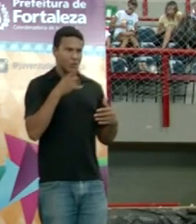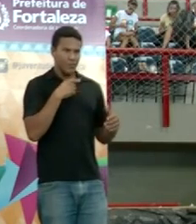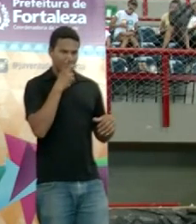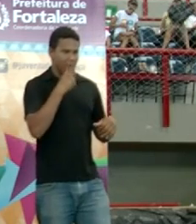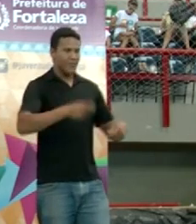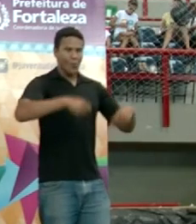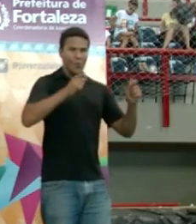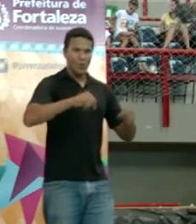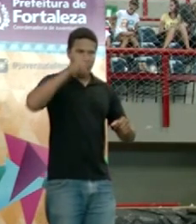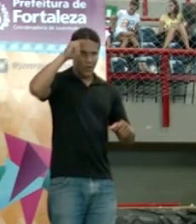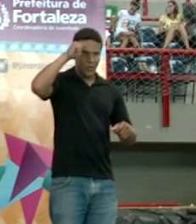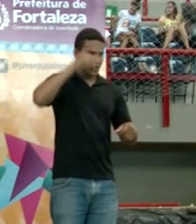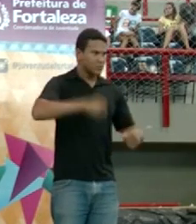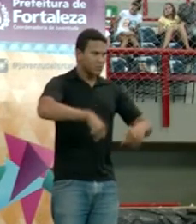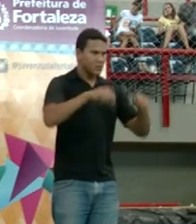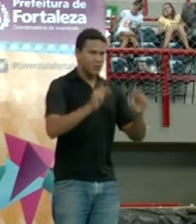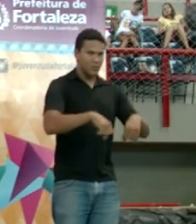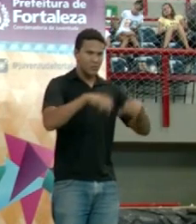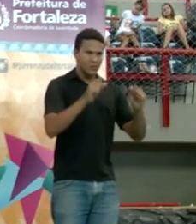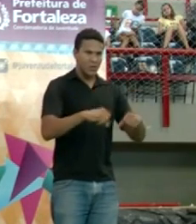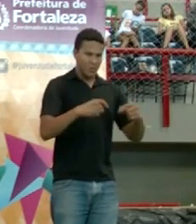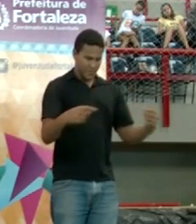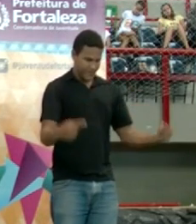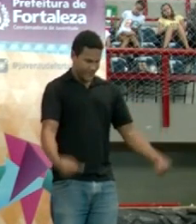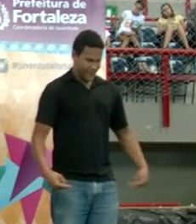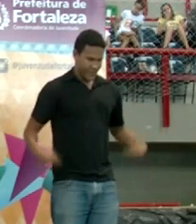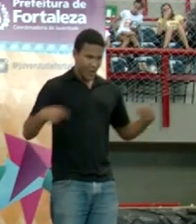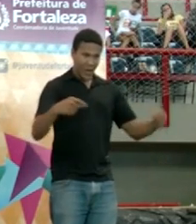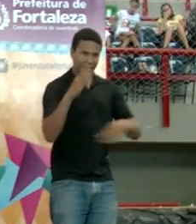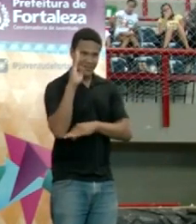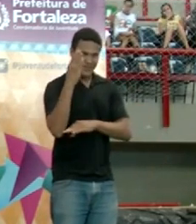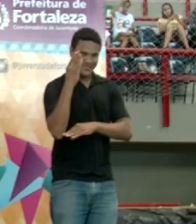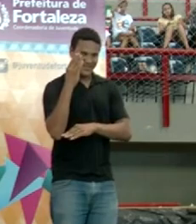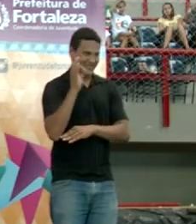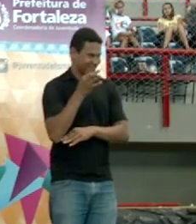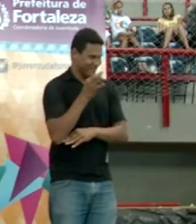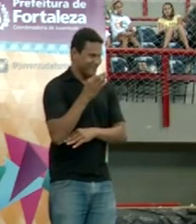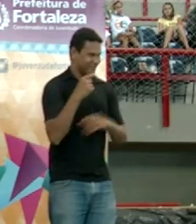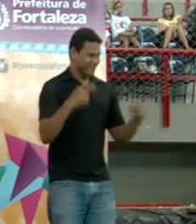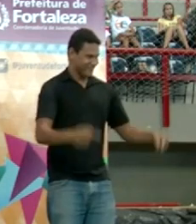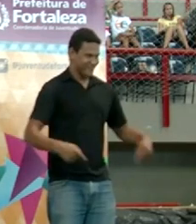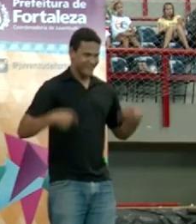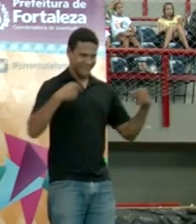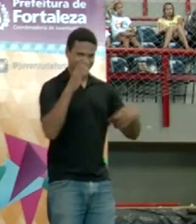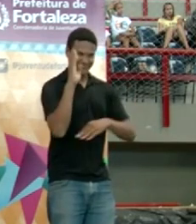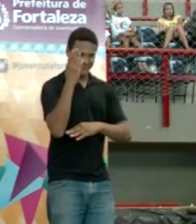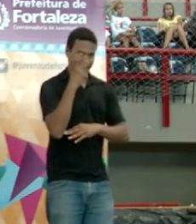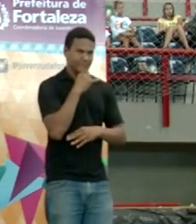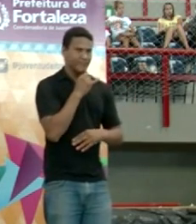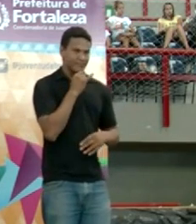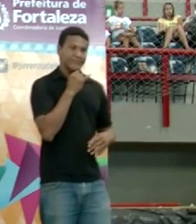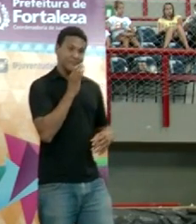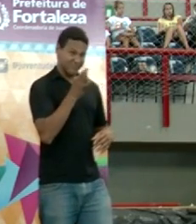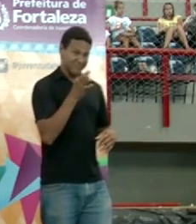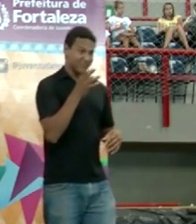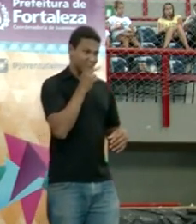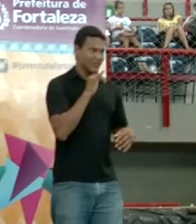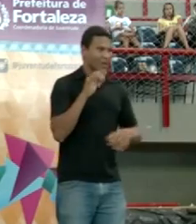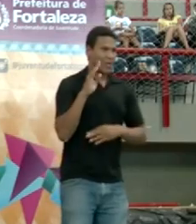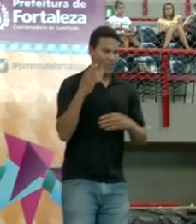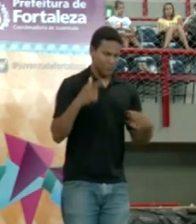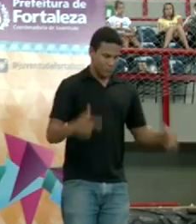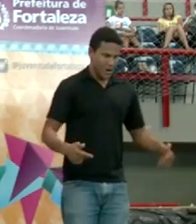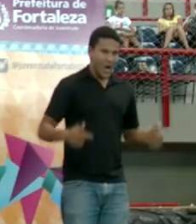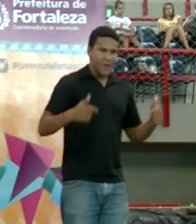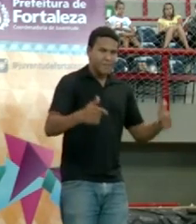carruagem. A roda de madeira, ela não passa por cima de praticamente nenhum obstáculo, senão ela quebra.